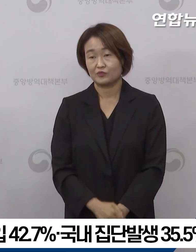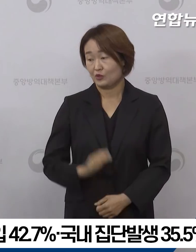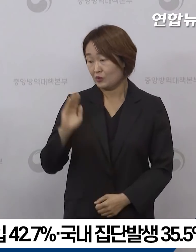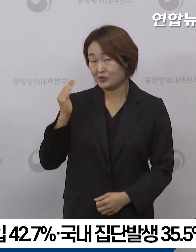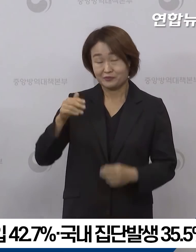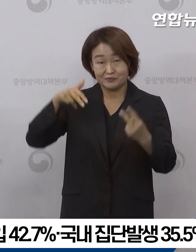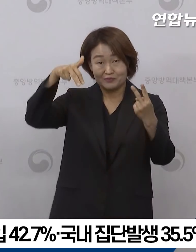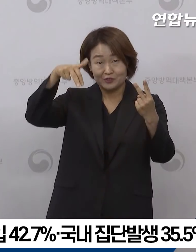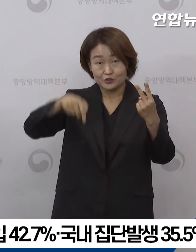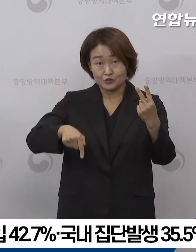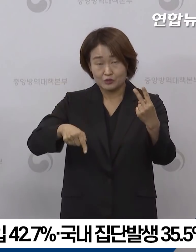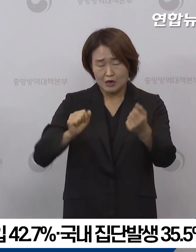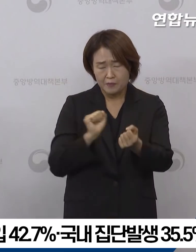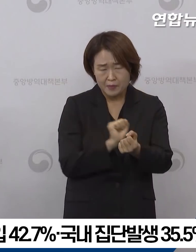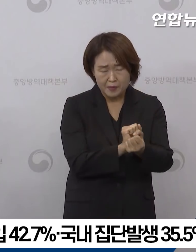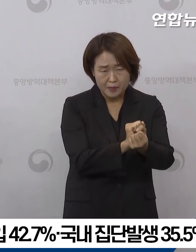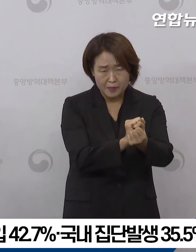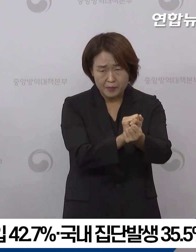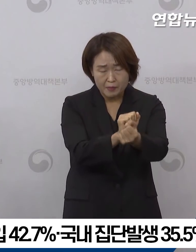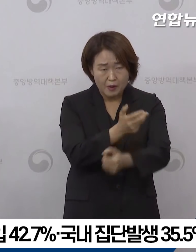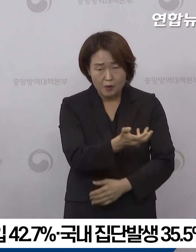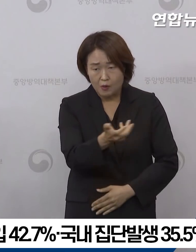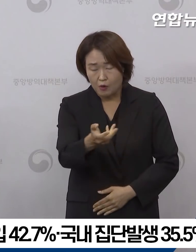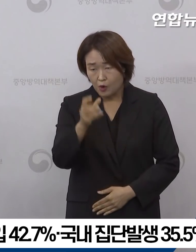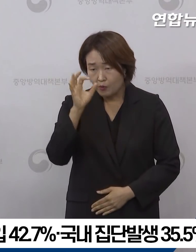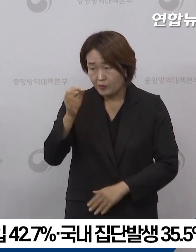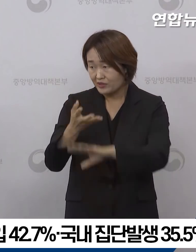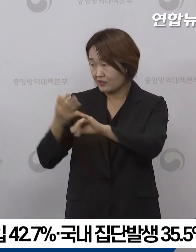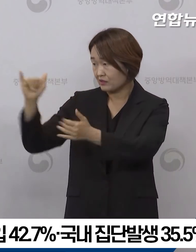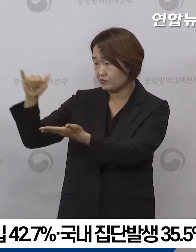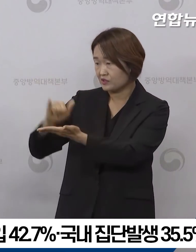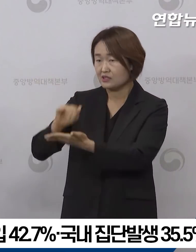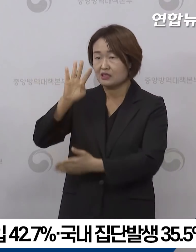최근 2주간의 감염 경로를 보면 해외 유입이